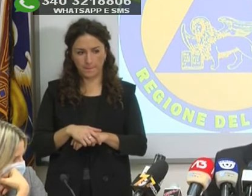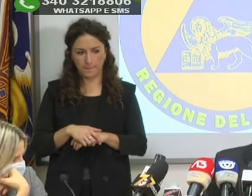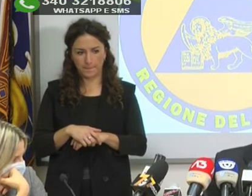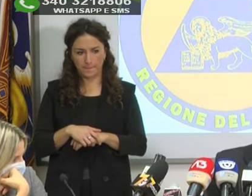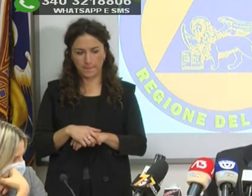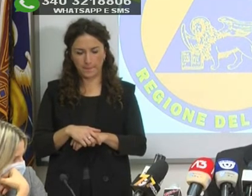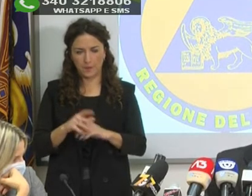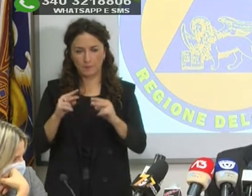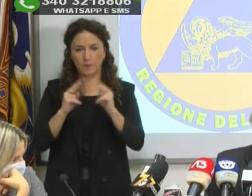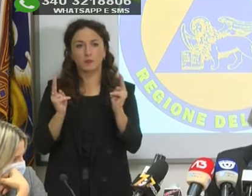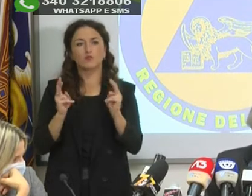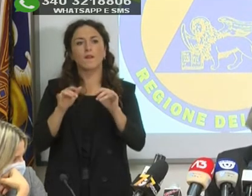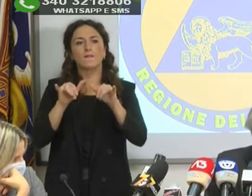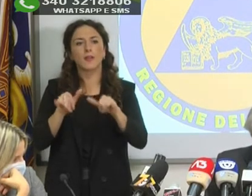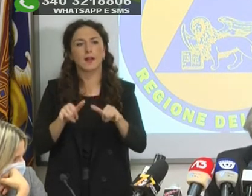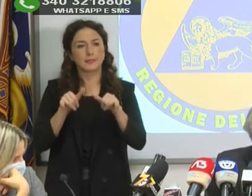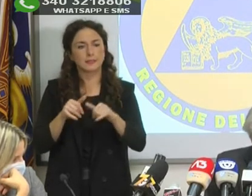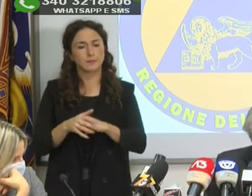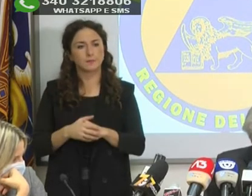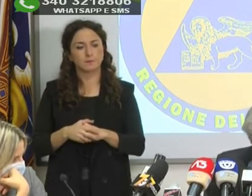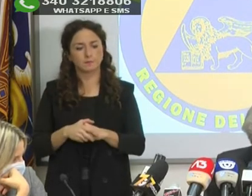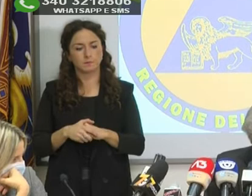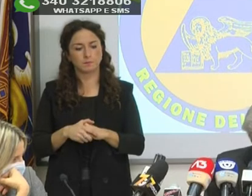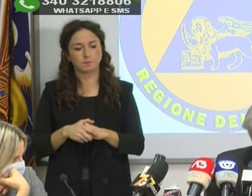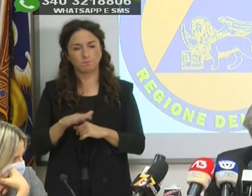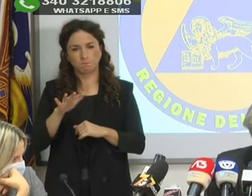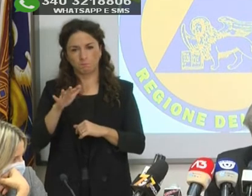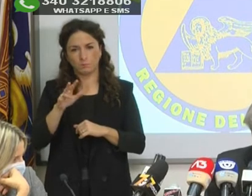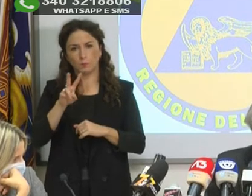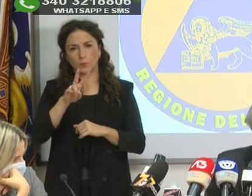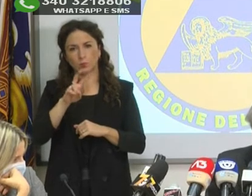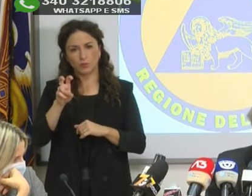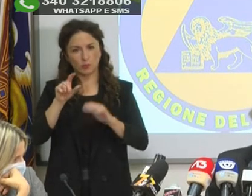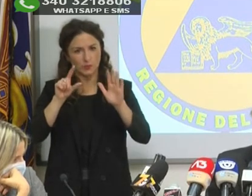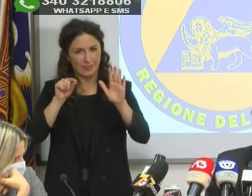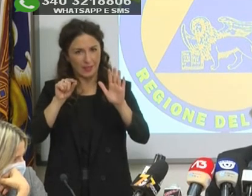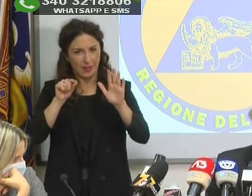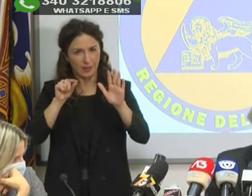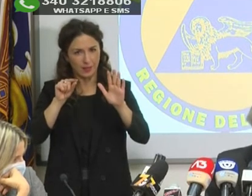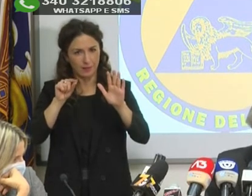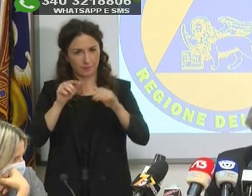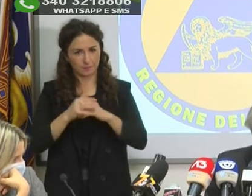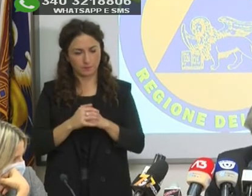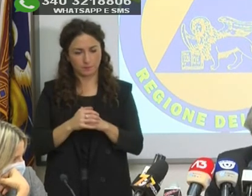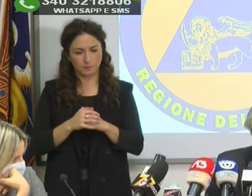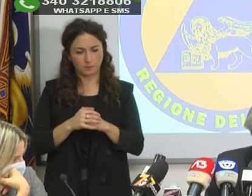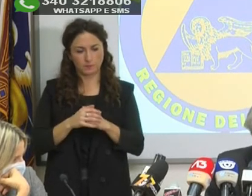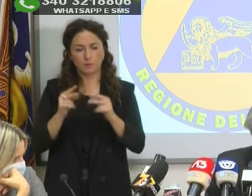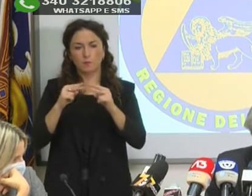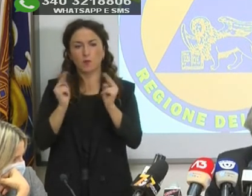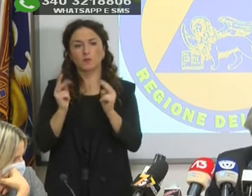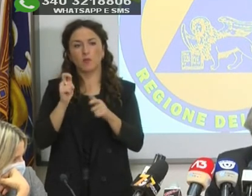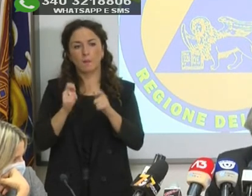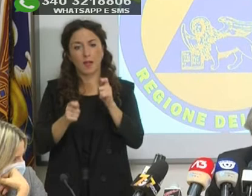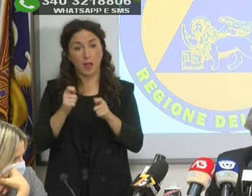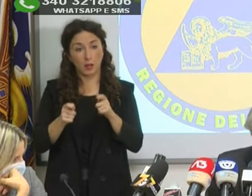di Venezia è circa 270, la provincia di Padova è